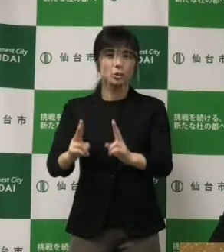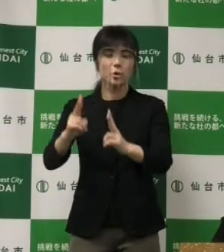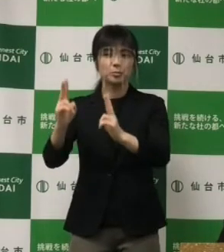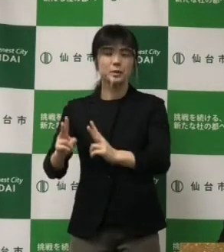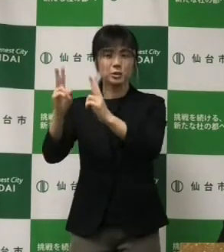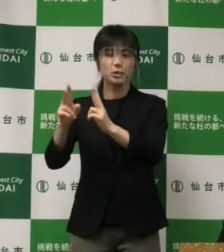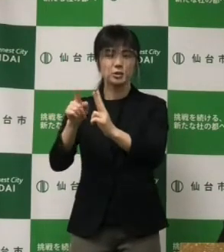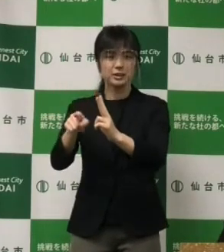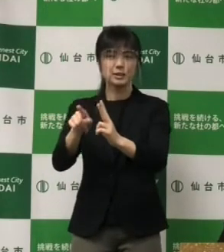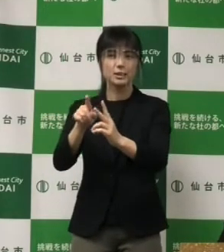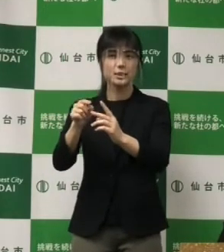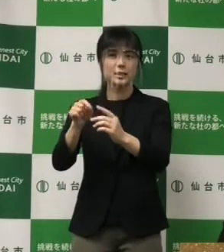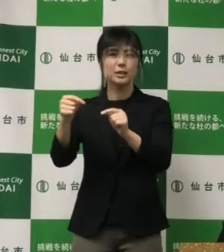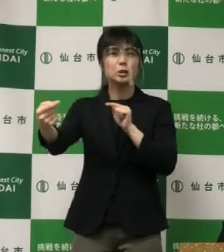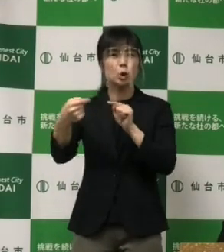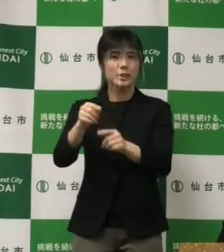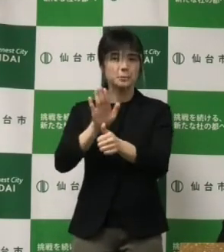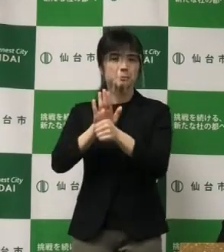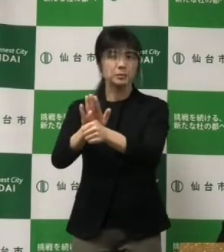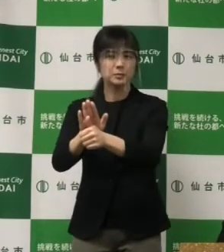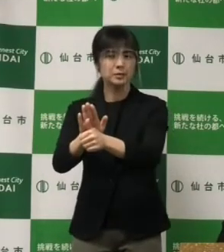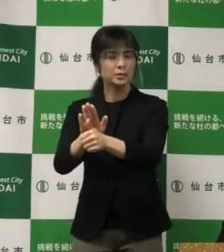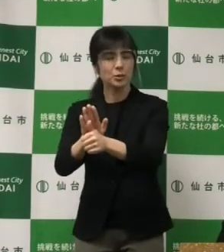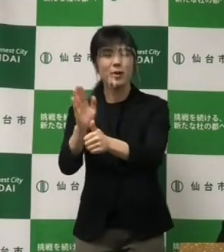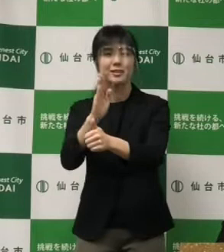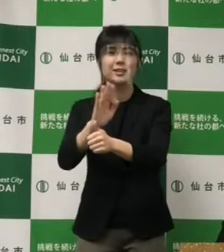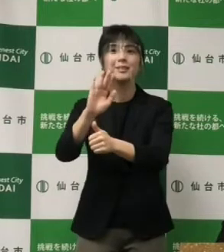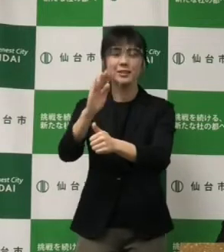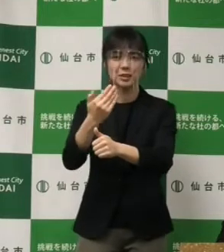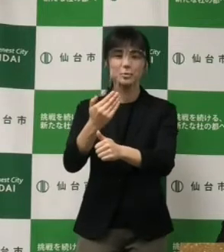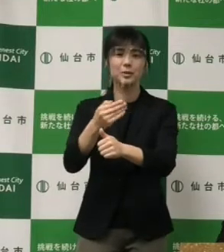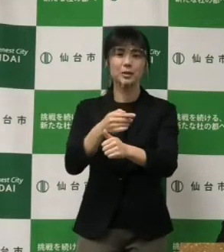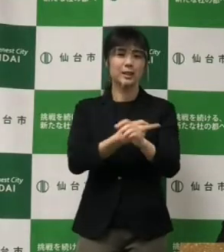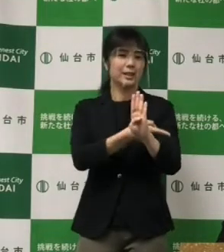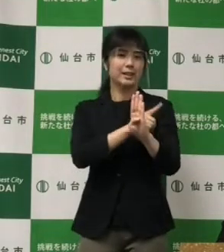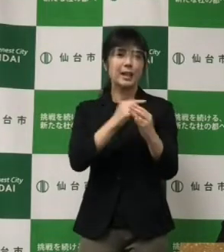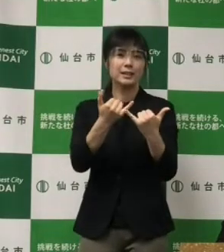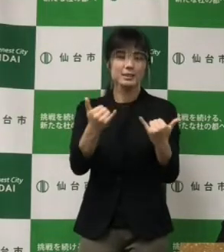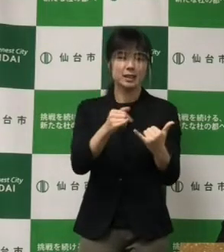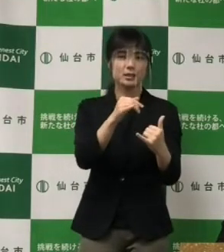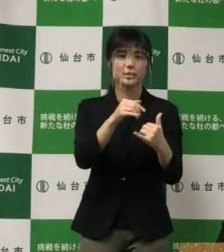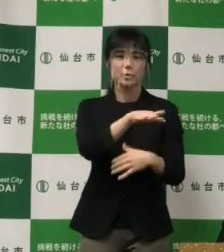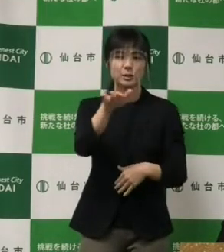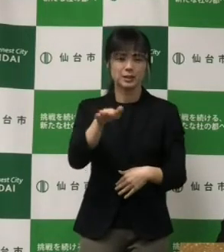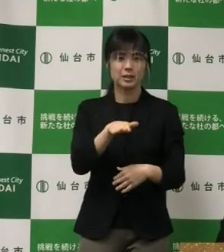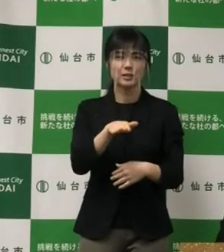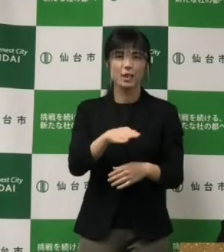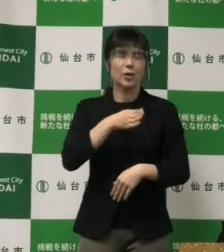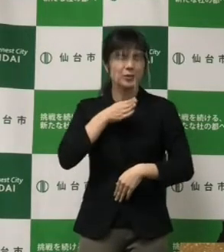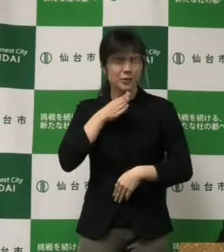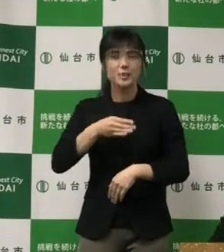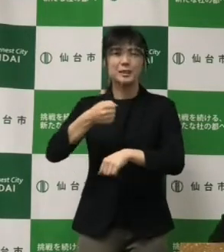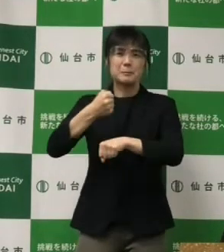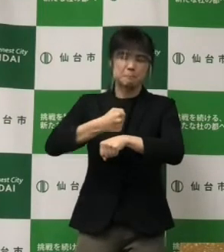とはなっておりませんけれども、しかし一つ一つ地権者の方々、権利者の方々が本当に苦労し